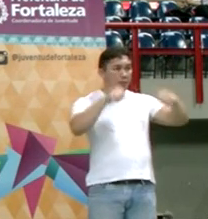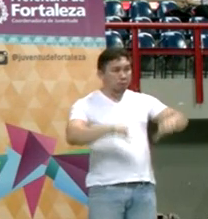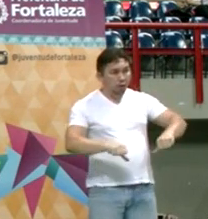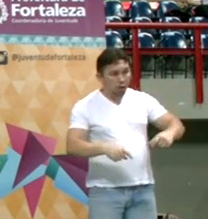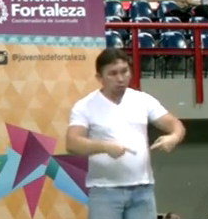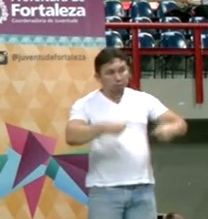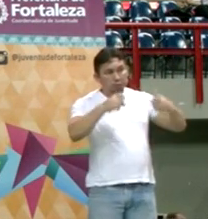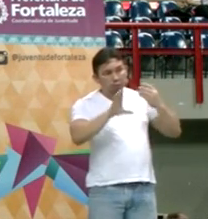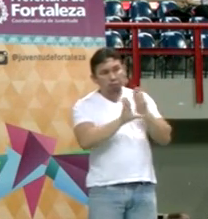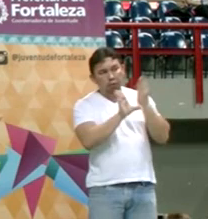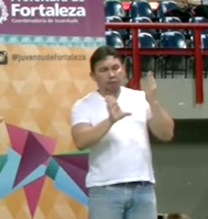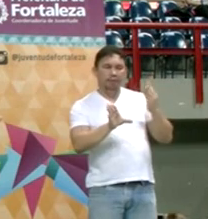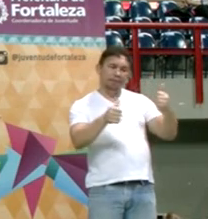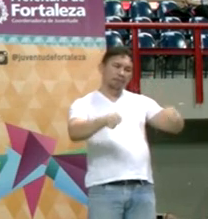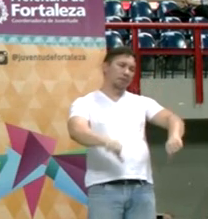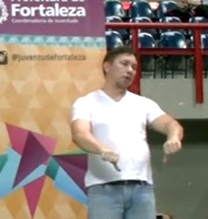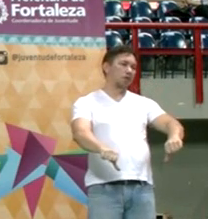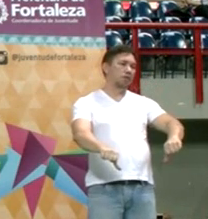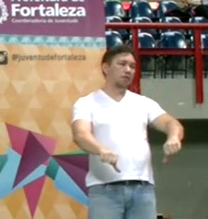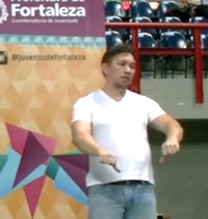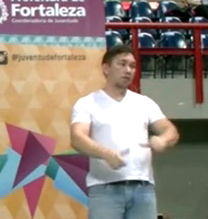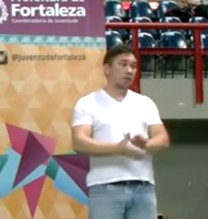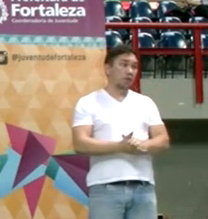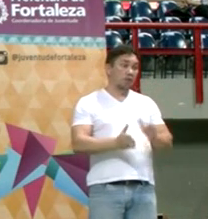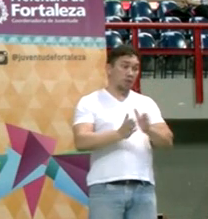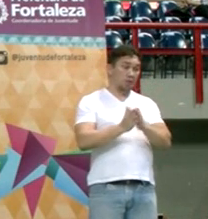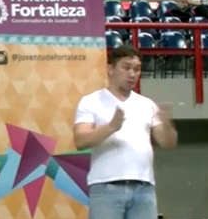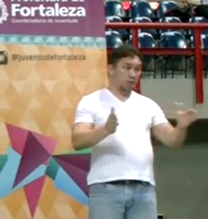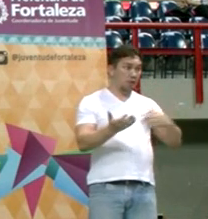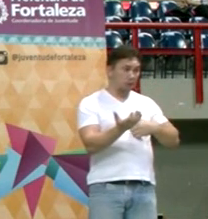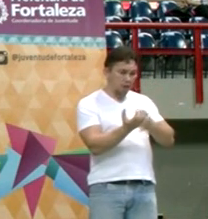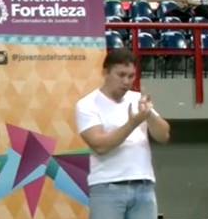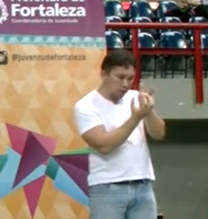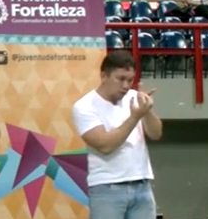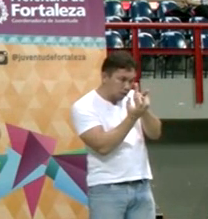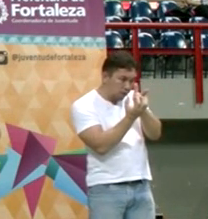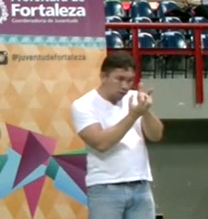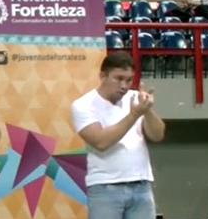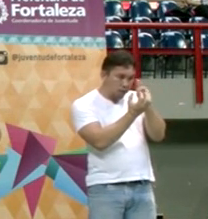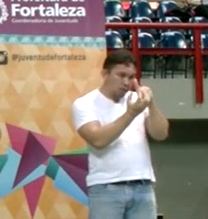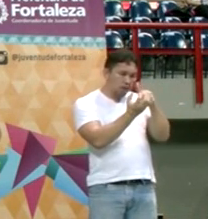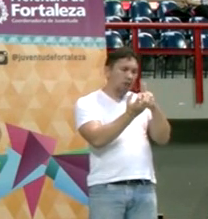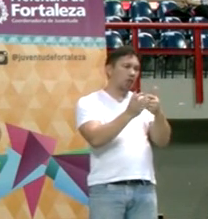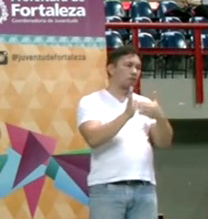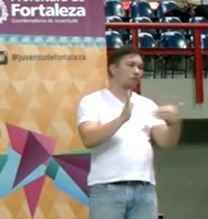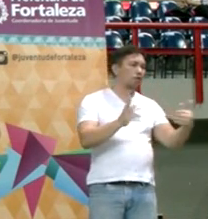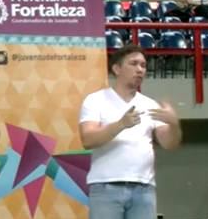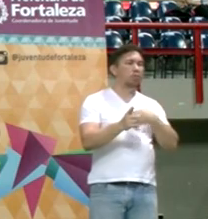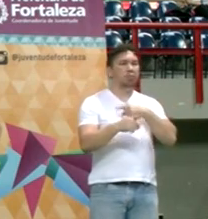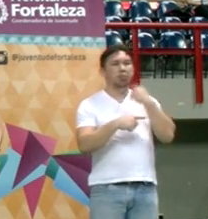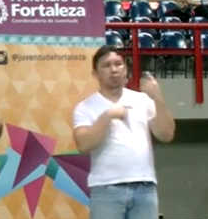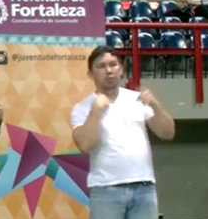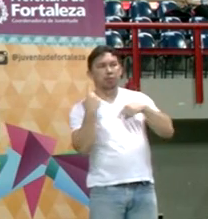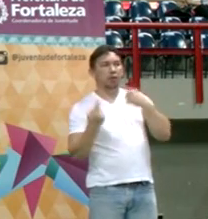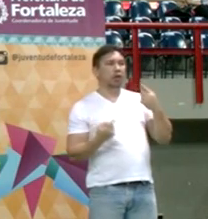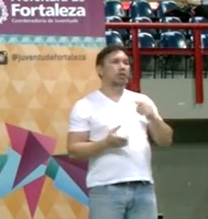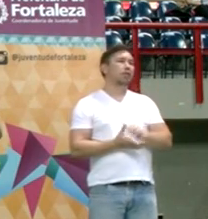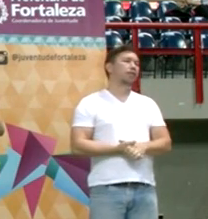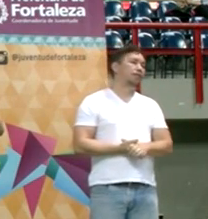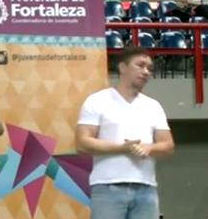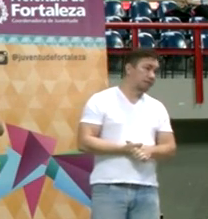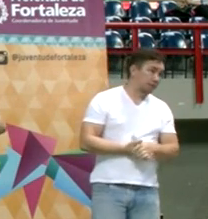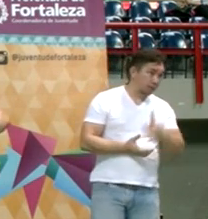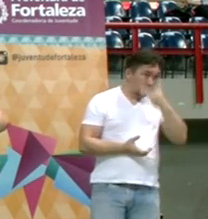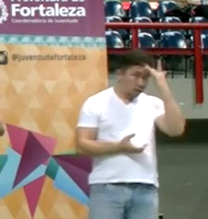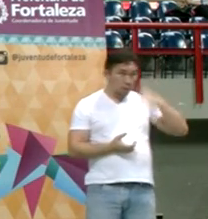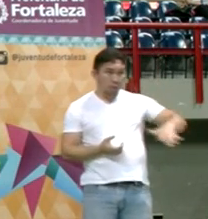guerra? Piora. Quando chegou na fase das trincheiras, a população passando fome, morrendo. Então, cara,